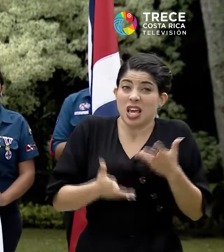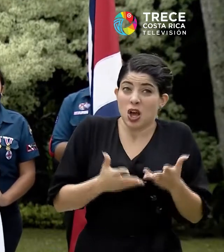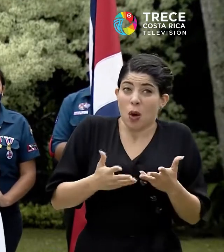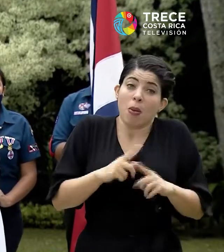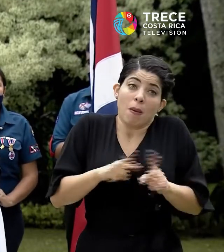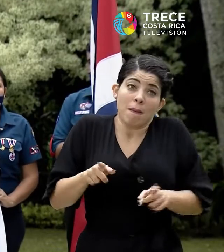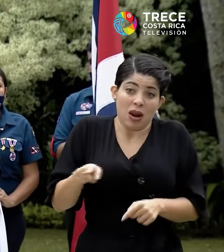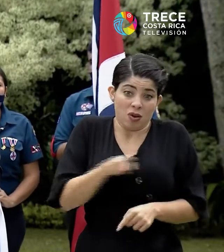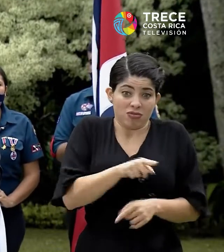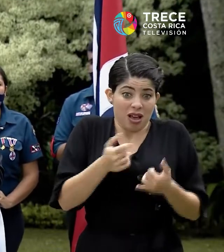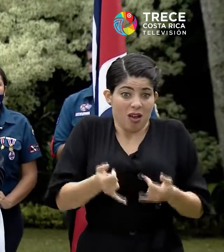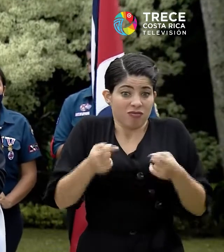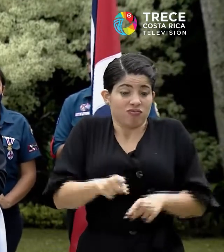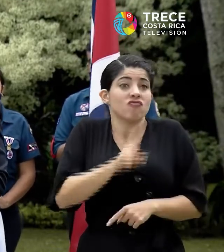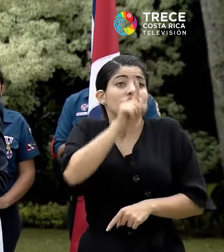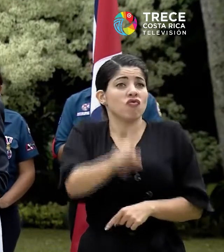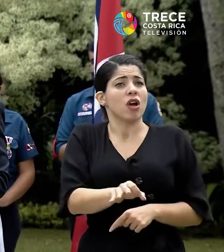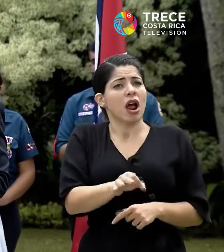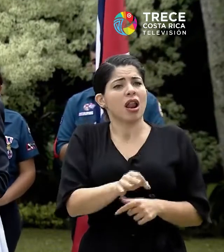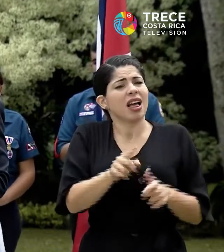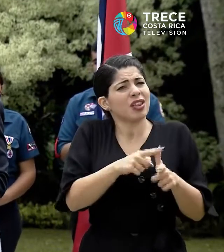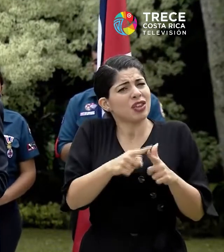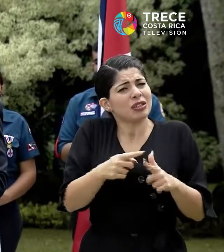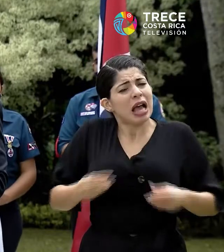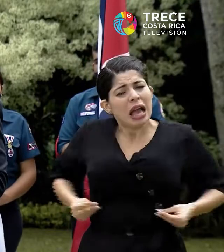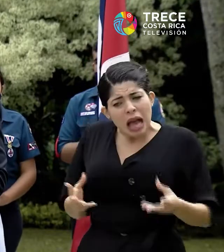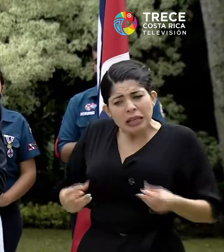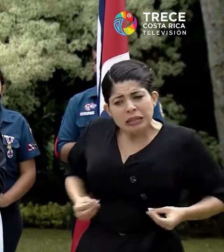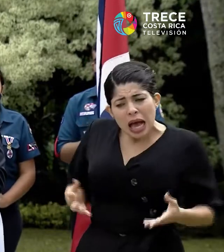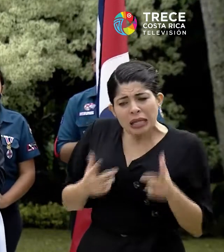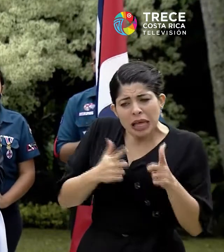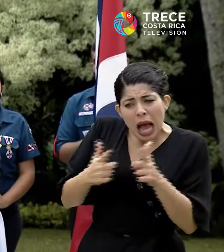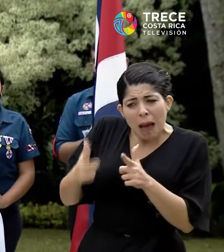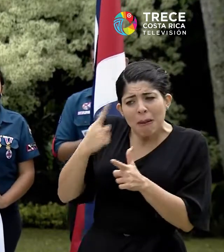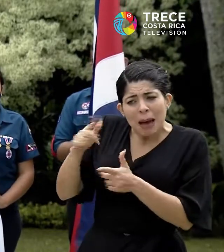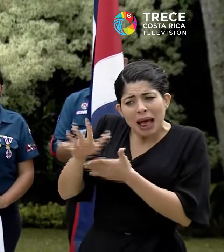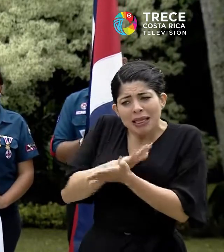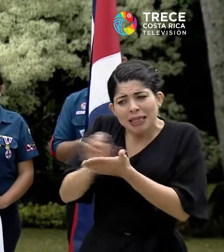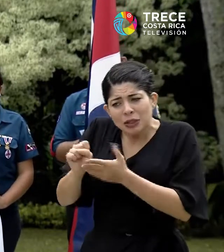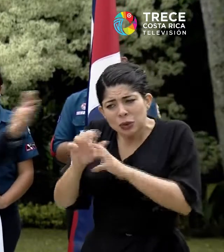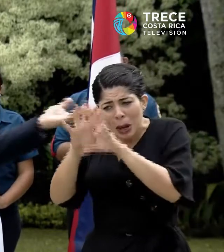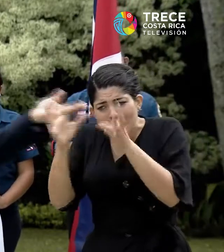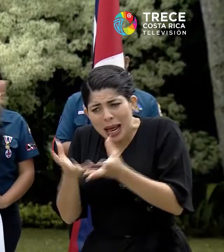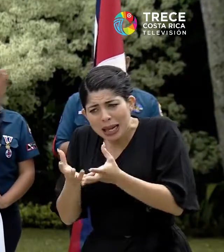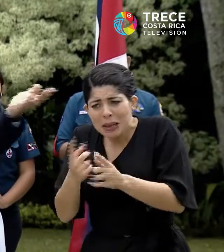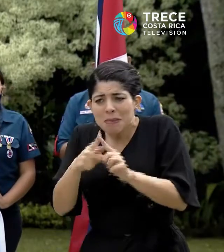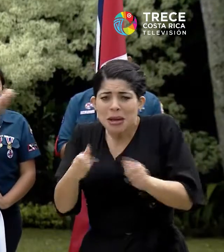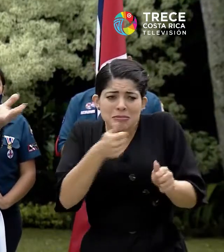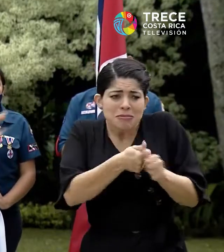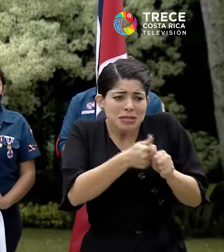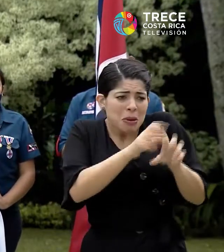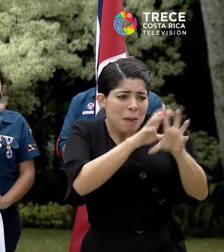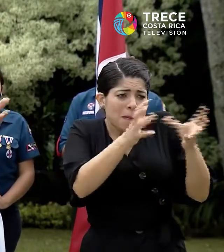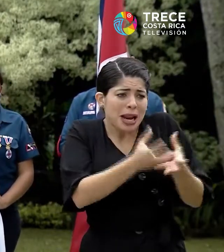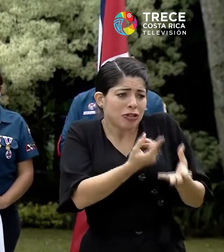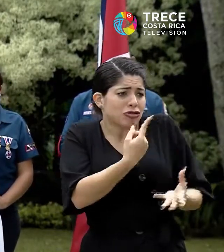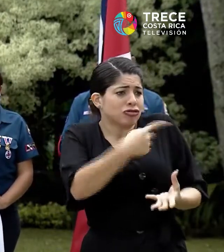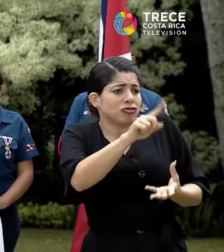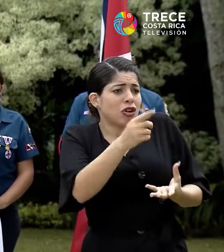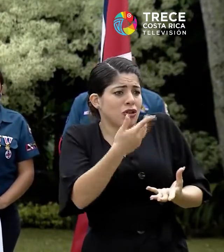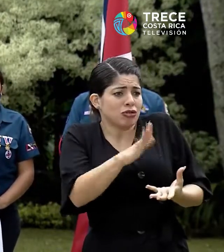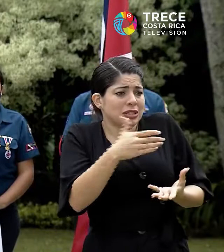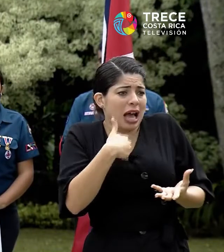verdad. Entonces, estamos gastando en armas de destrucción del planeta cuando el planeta ya solo lo estamos destruyendo sin